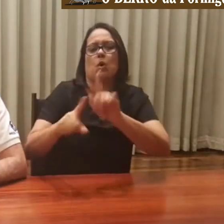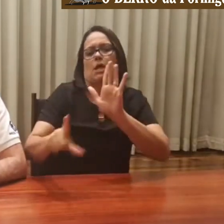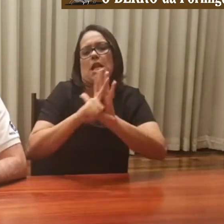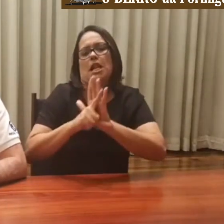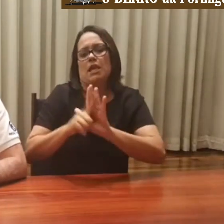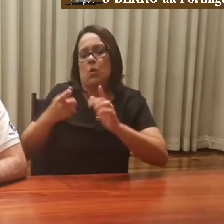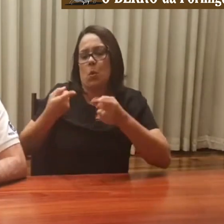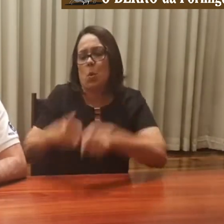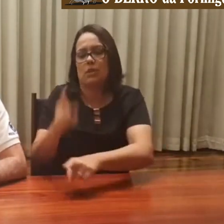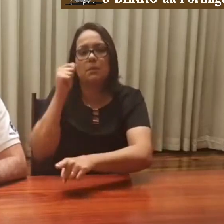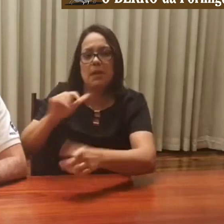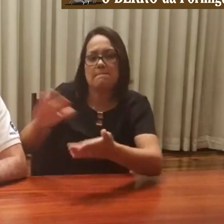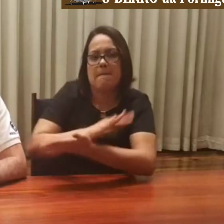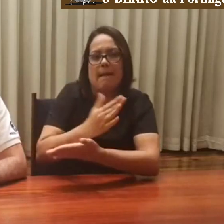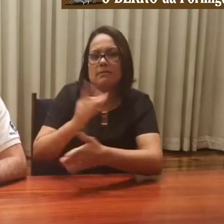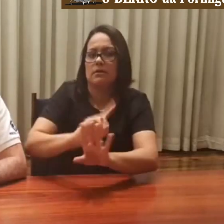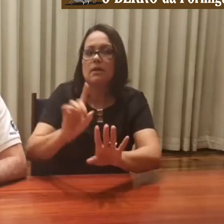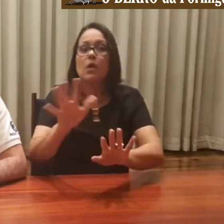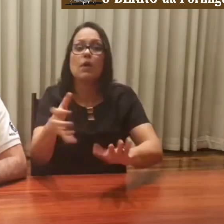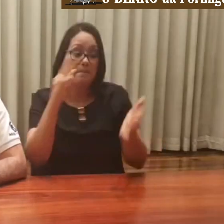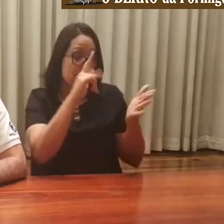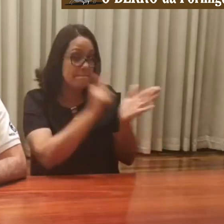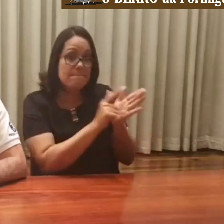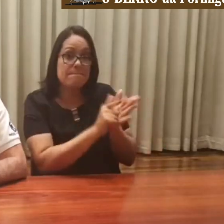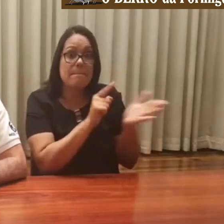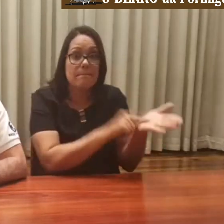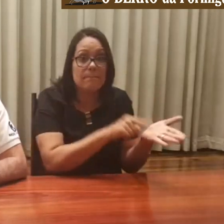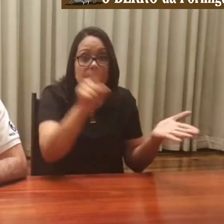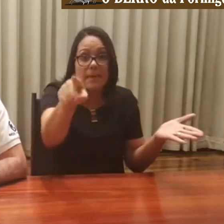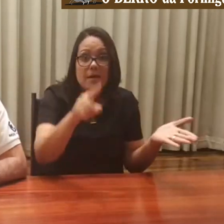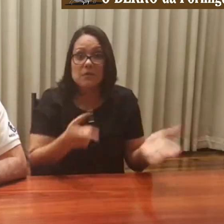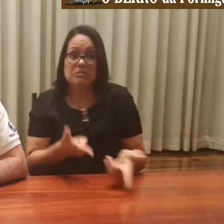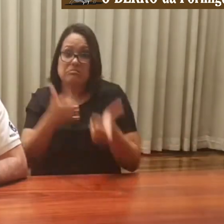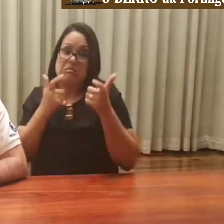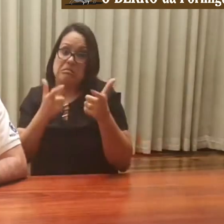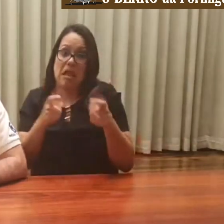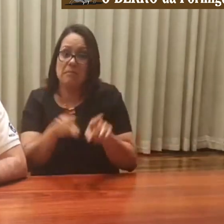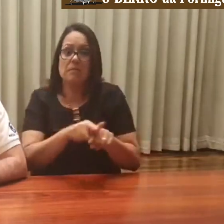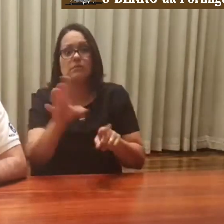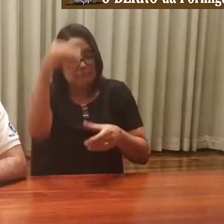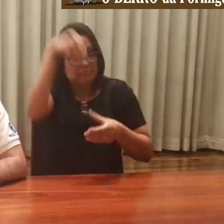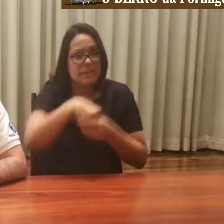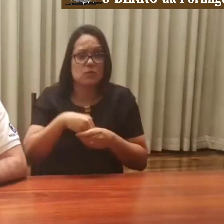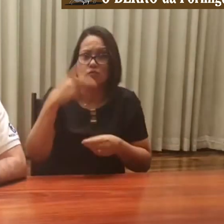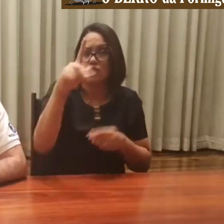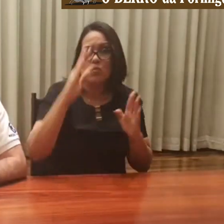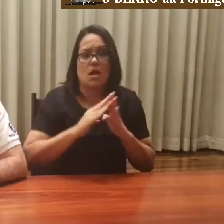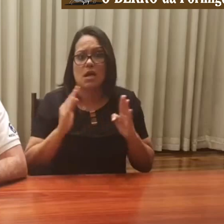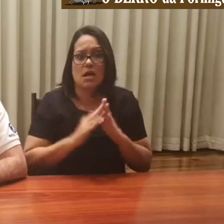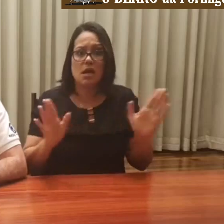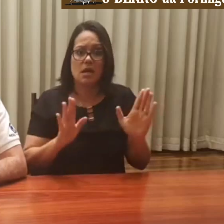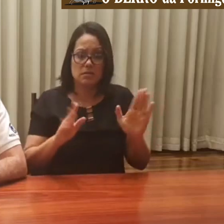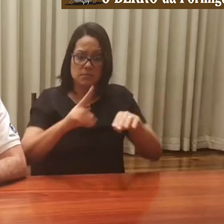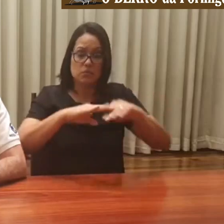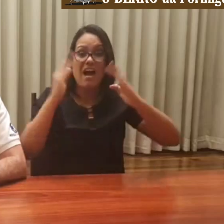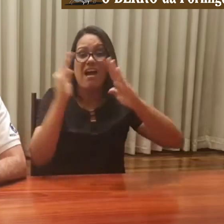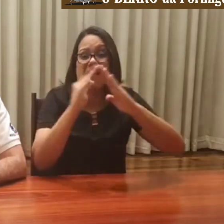entre um pedaço de papel e uma arma dentro da sua propriedade, que é tua, que a propriedade privada